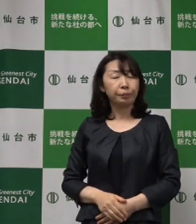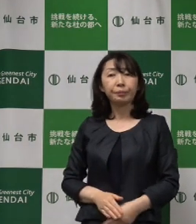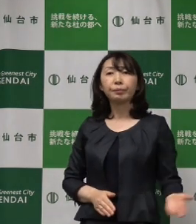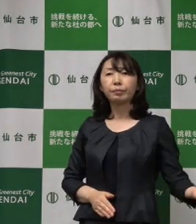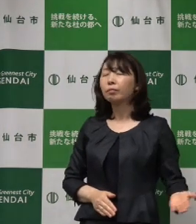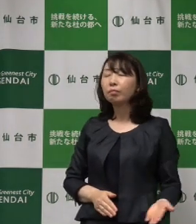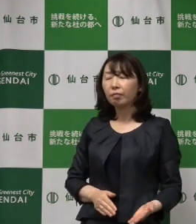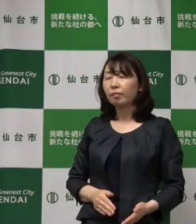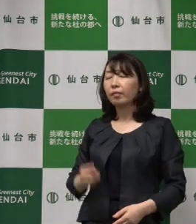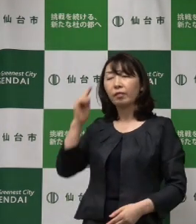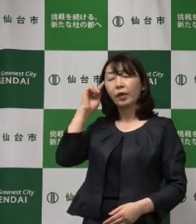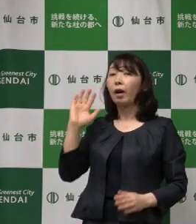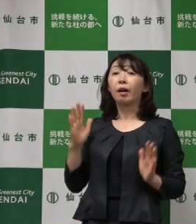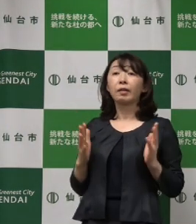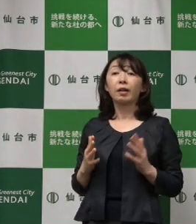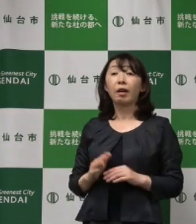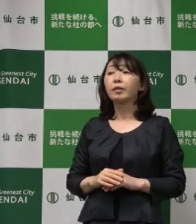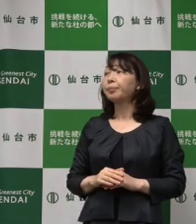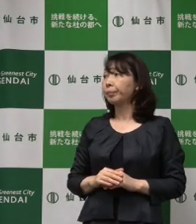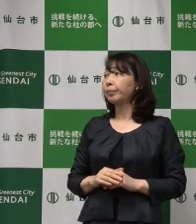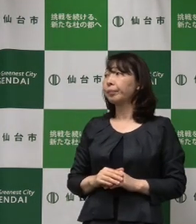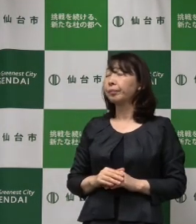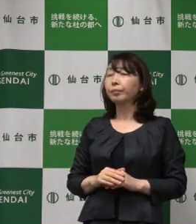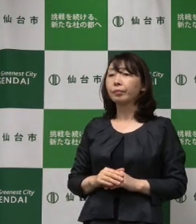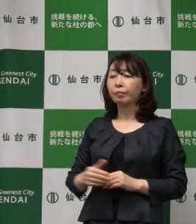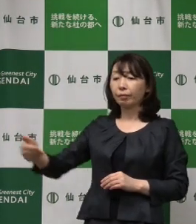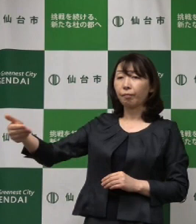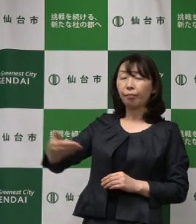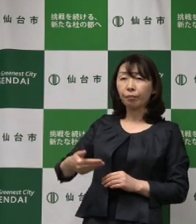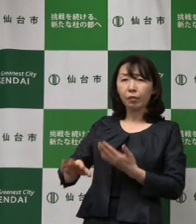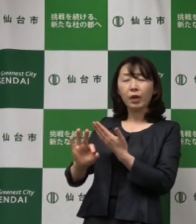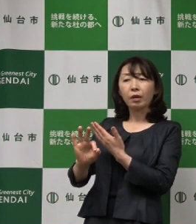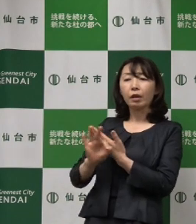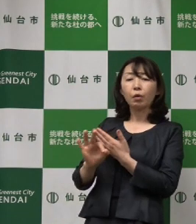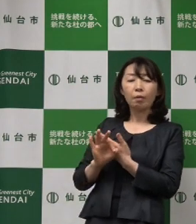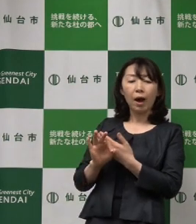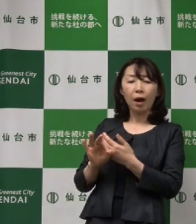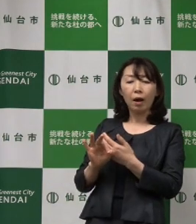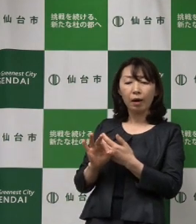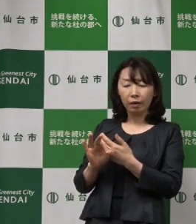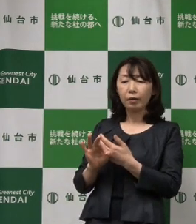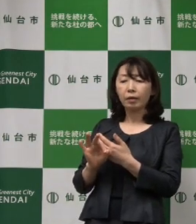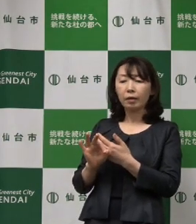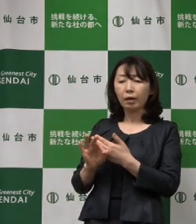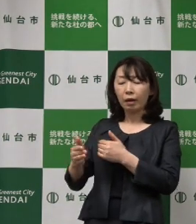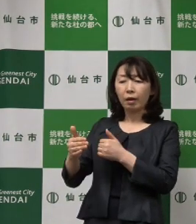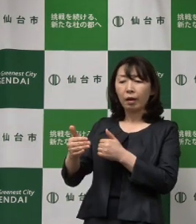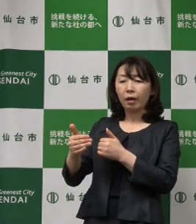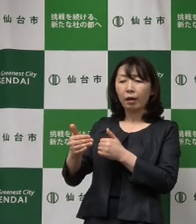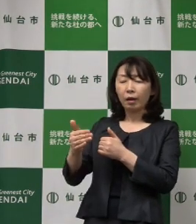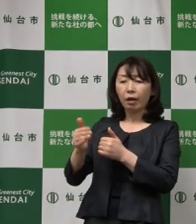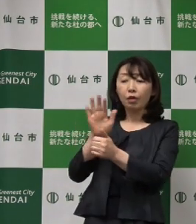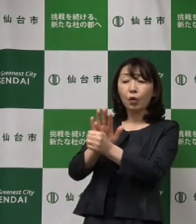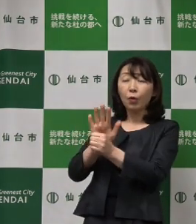そういうことは考えてはおりません。 例えばその協力金といった形でですね、考える